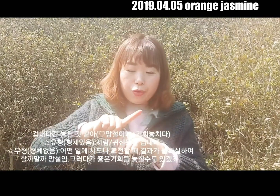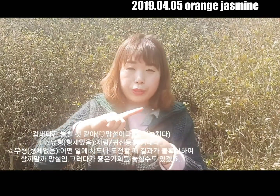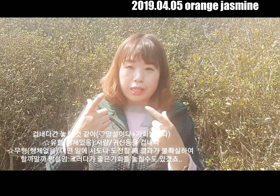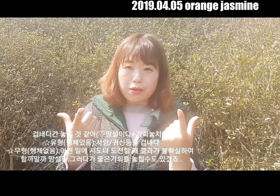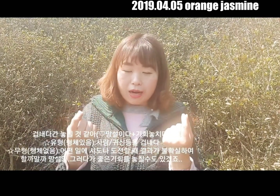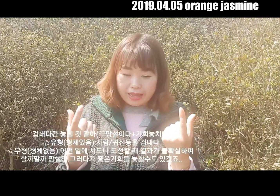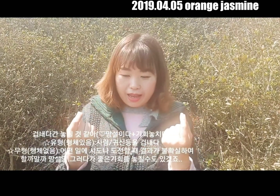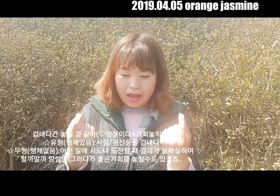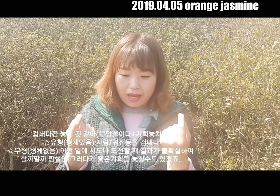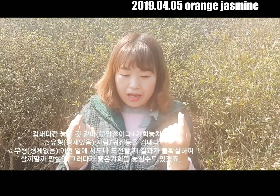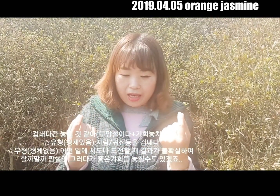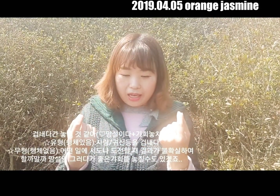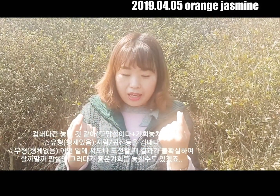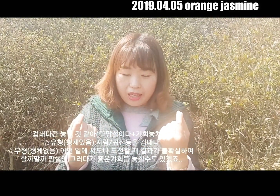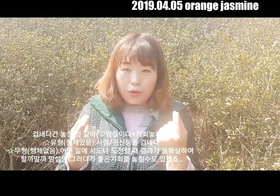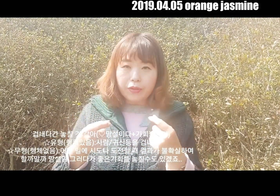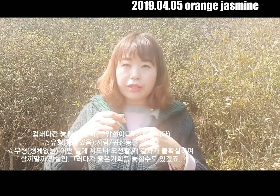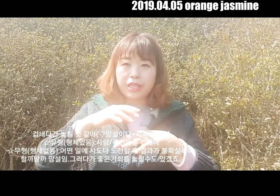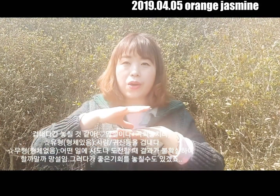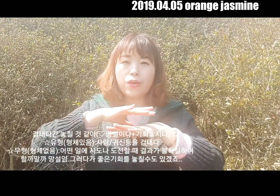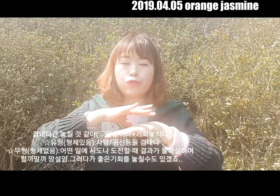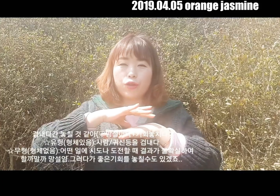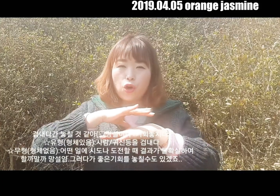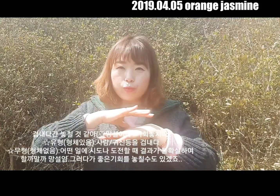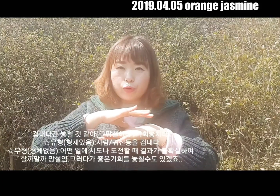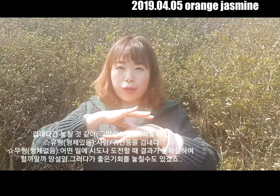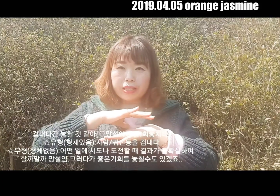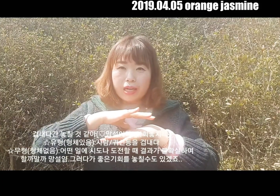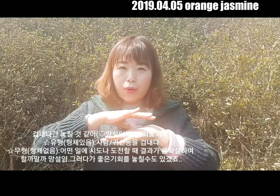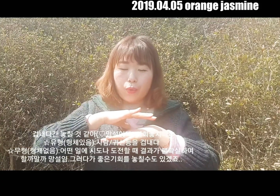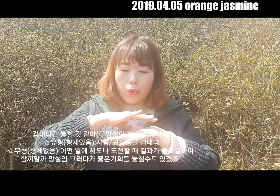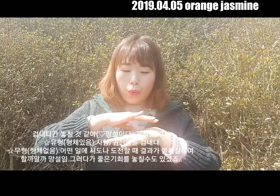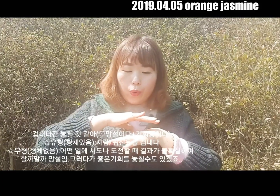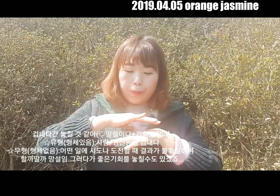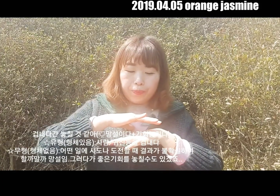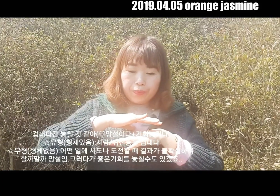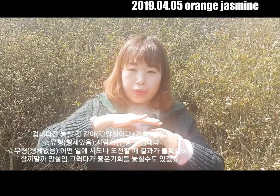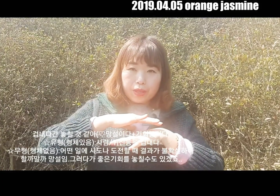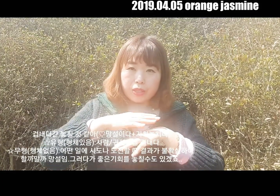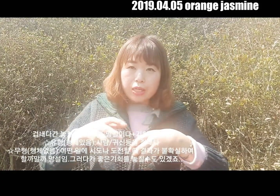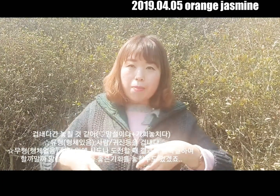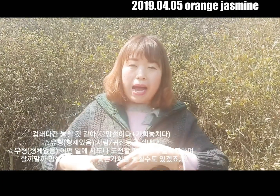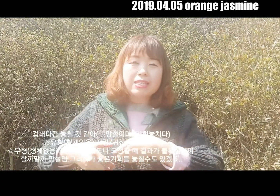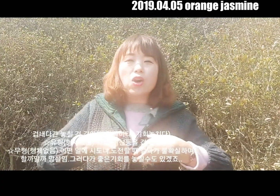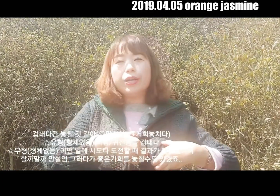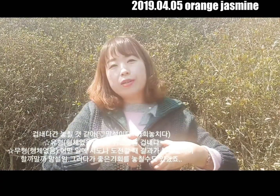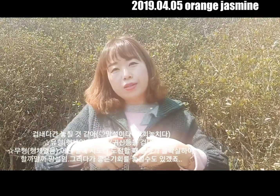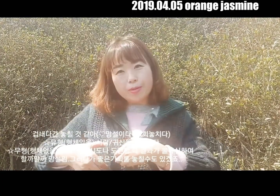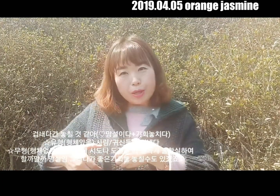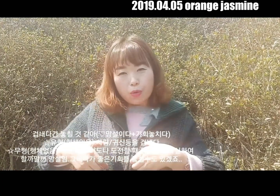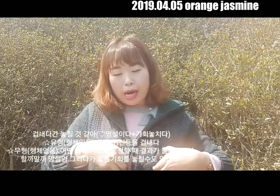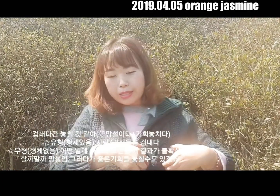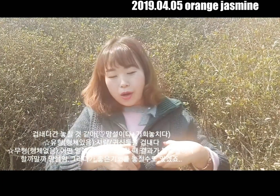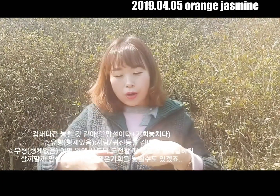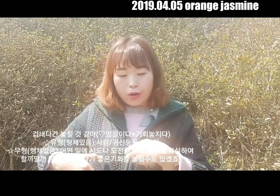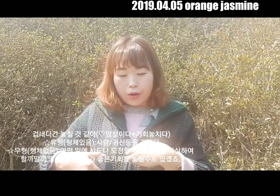겁내다가 놓칠 것 같아. 이거는 이런 두려움도 괜찮고, 저는 이거 망설이는 의미로